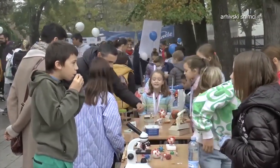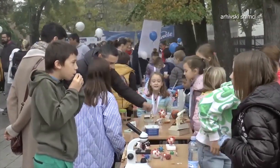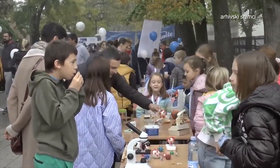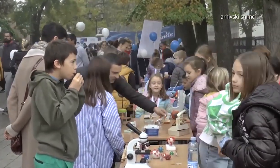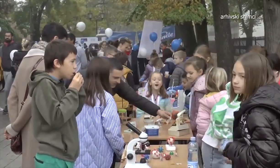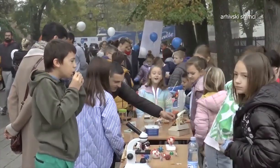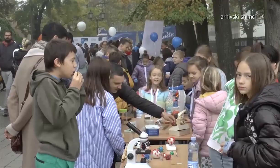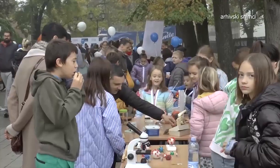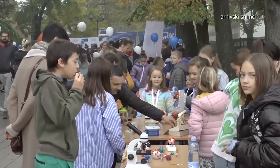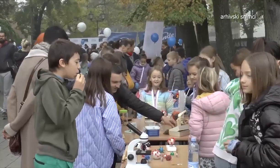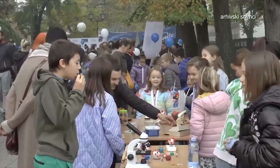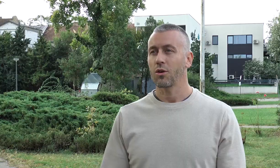kísérletezési eredményeiket.